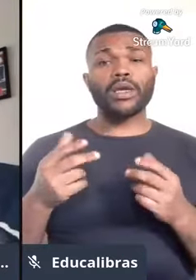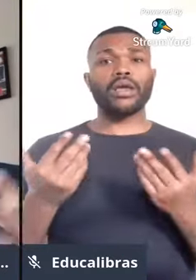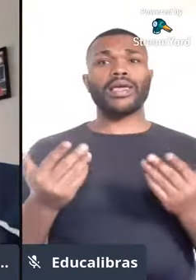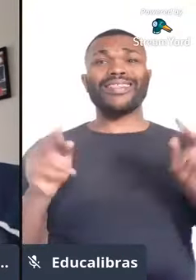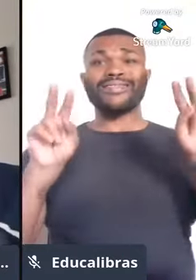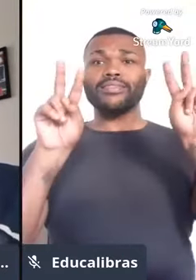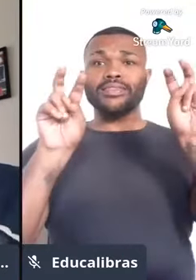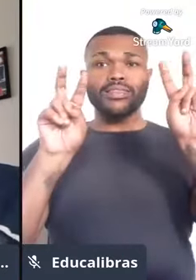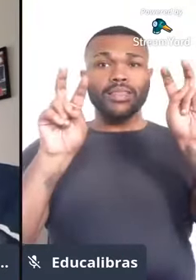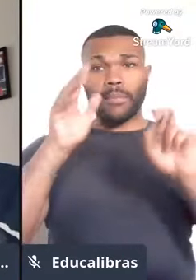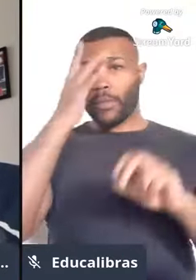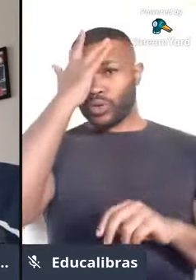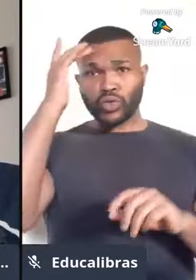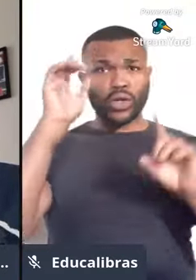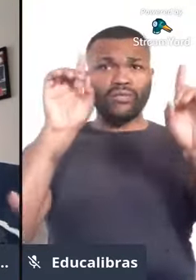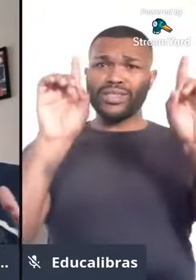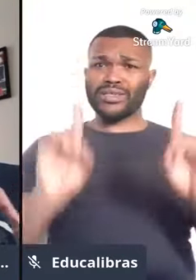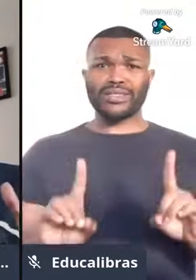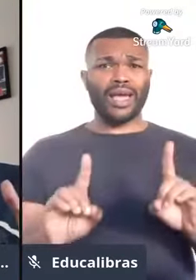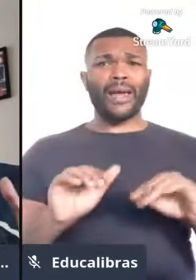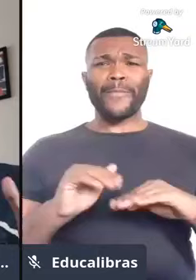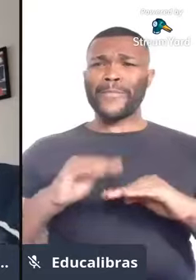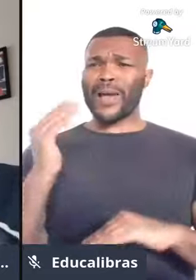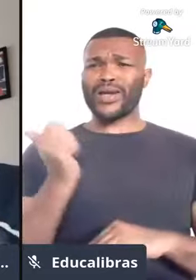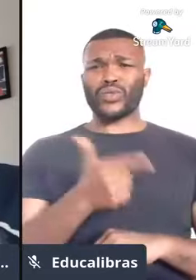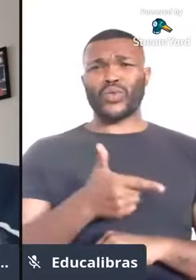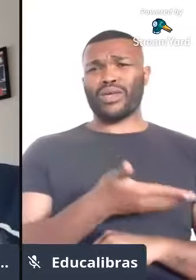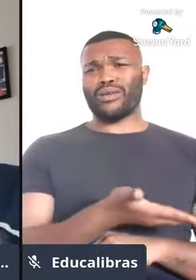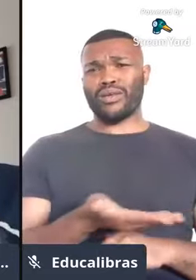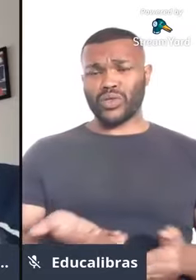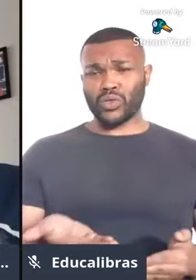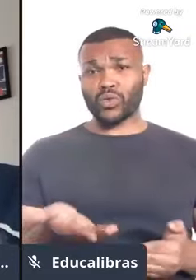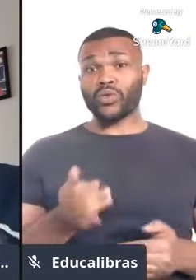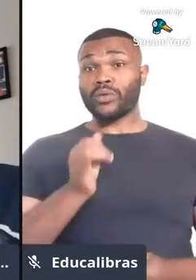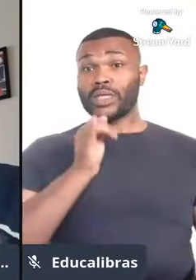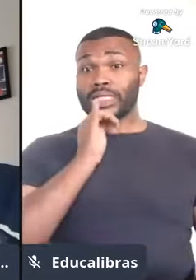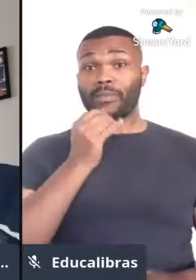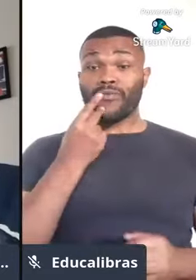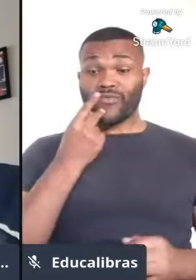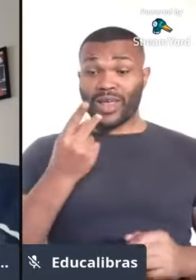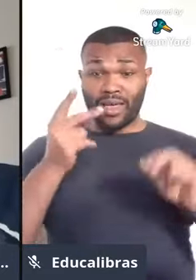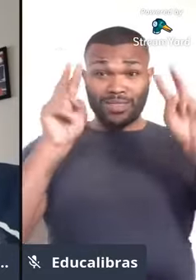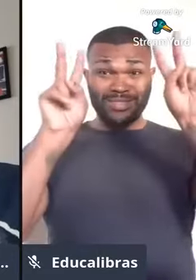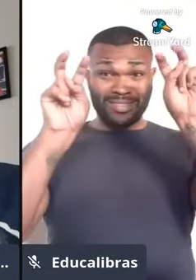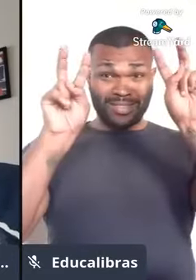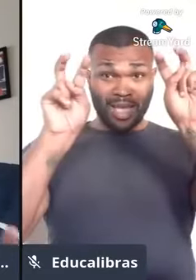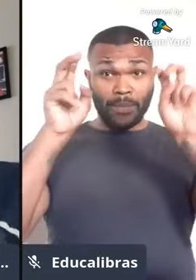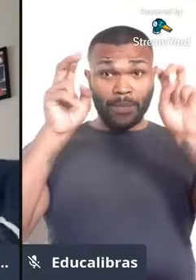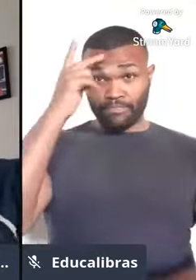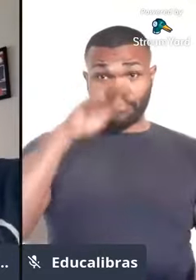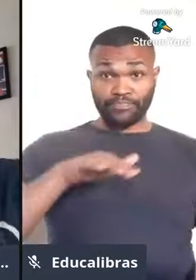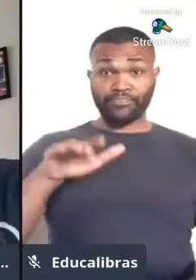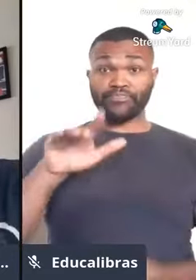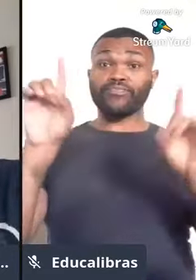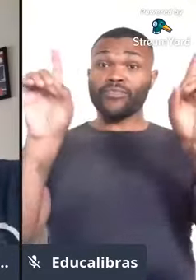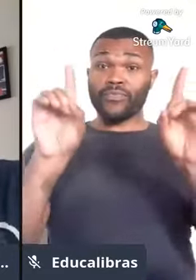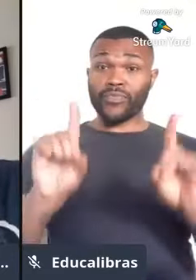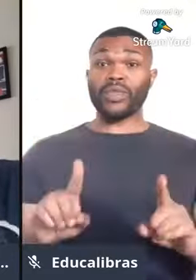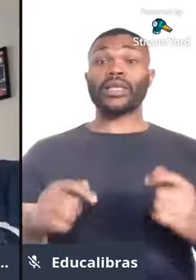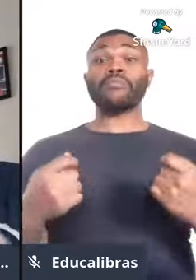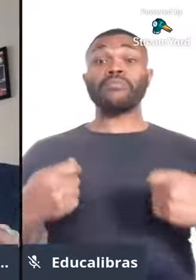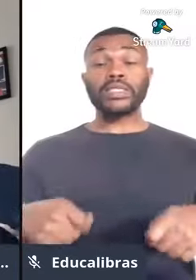amplo, muito maior, e que se você tem que falar sobre pessoas com deficiência, sem falar sobre a